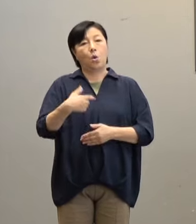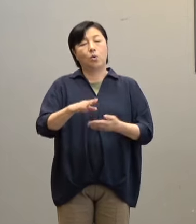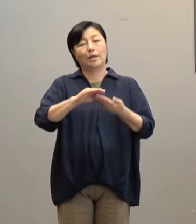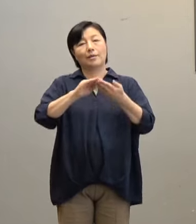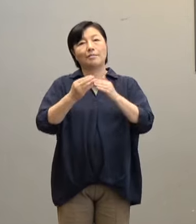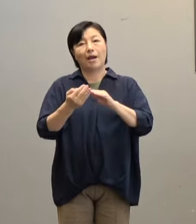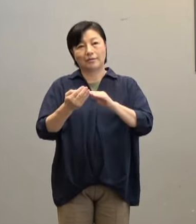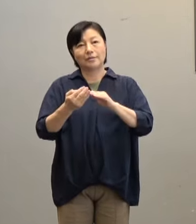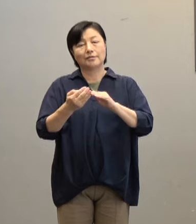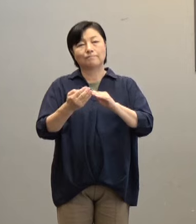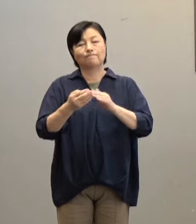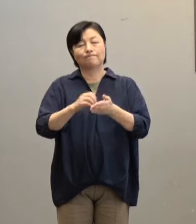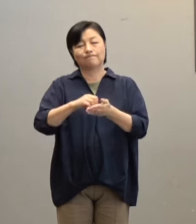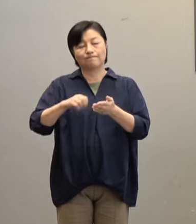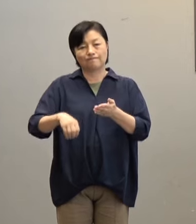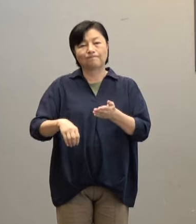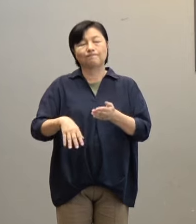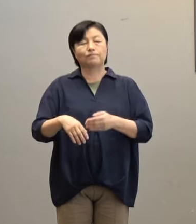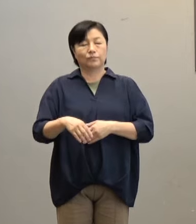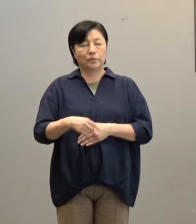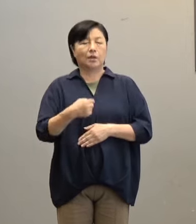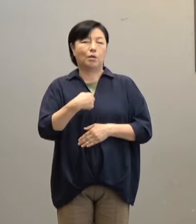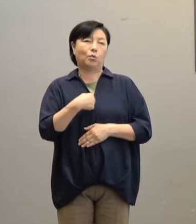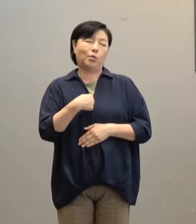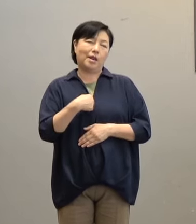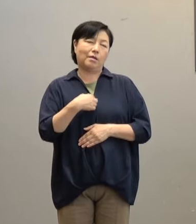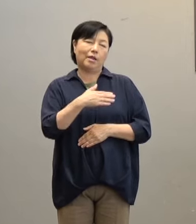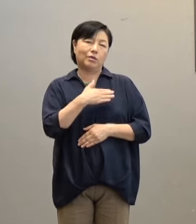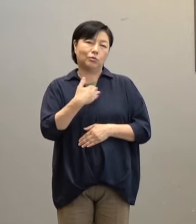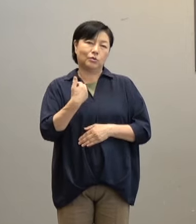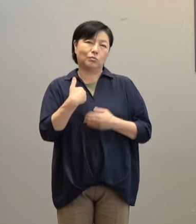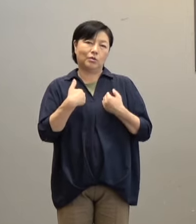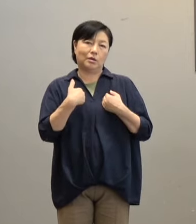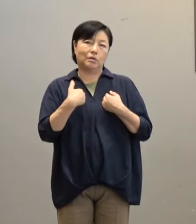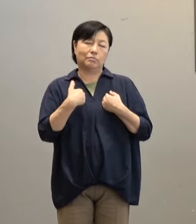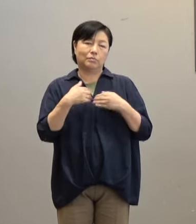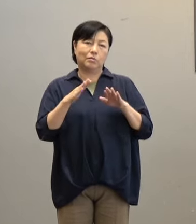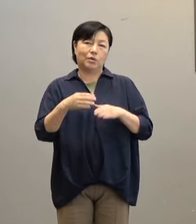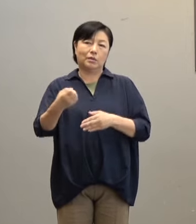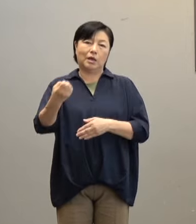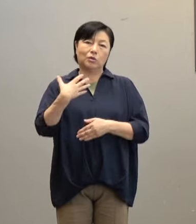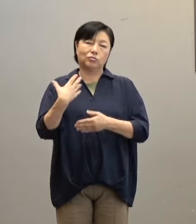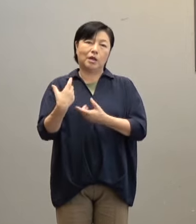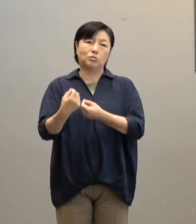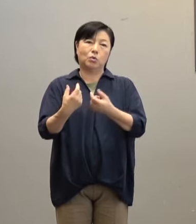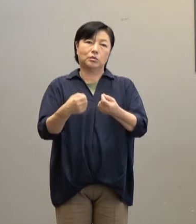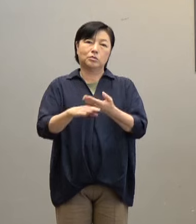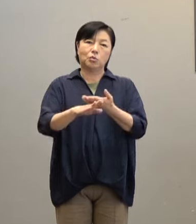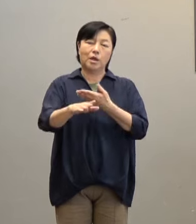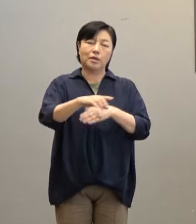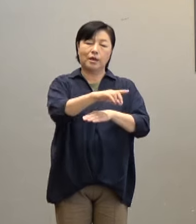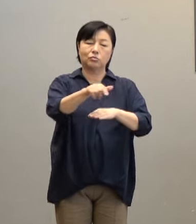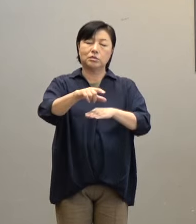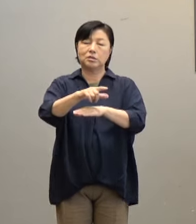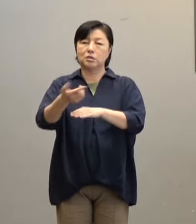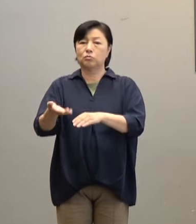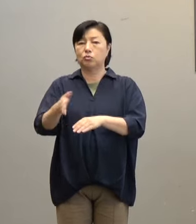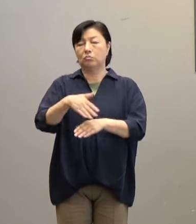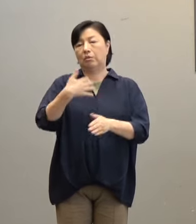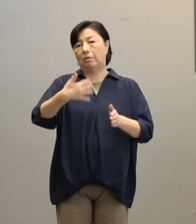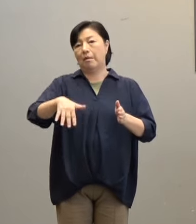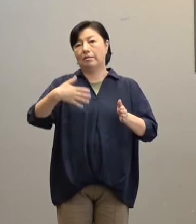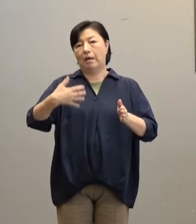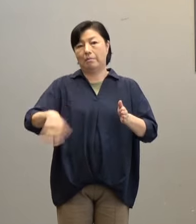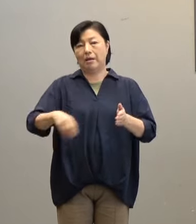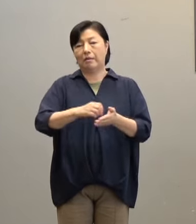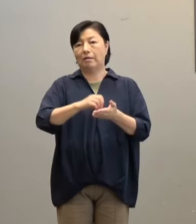我々も大変喜ばしいというふうに思っています。しかしながらご指摘いただいたようにですね、それ以外の地域も含めてまだまだですね、解